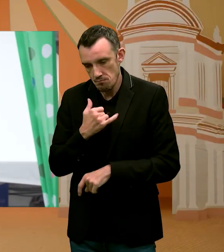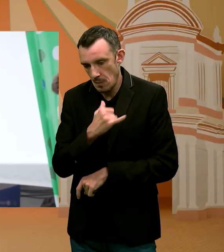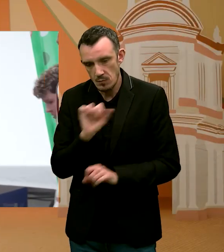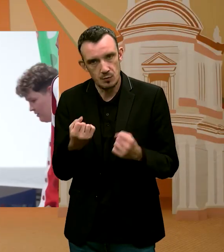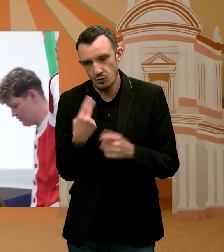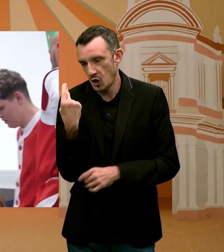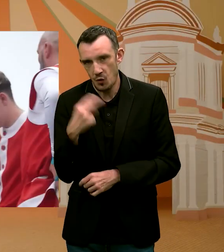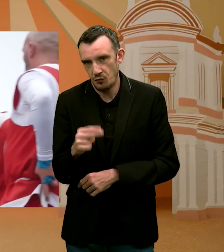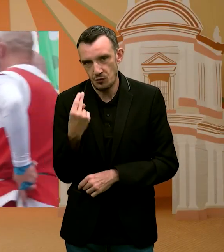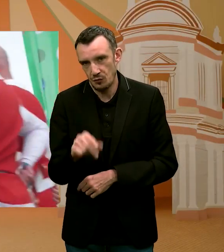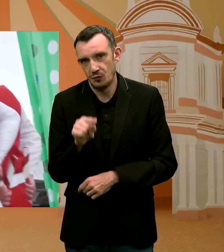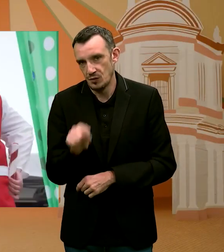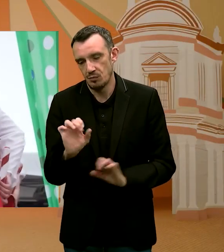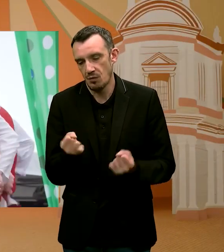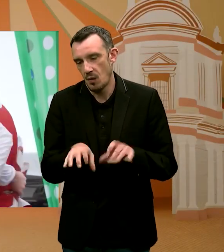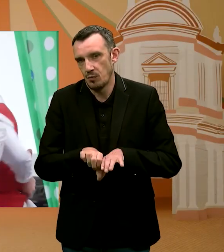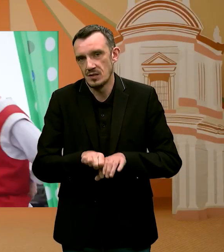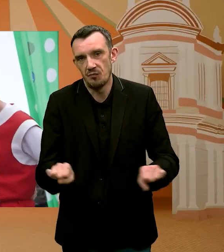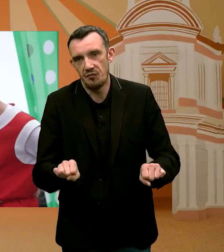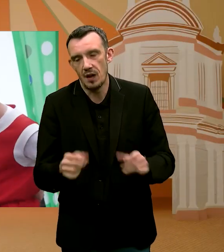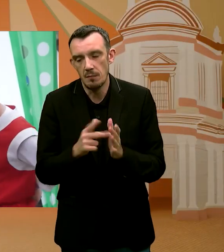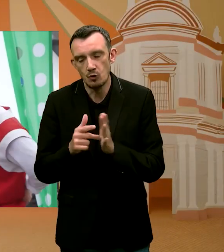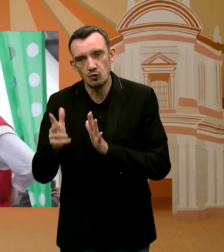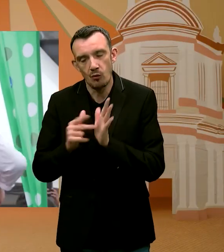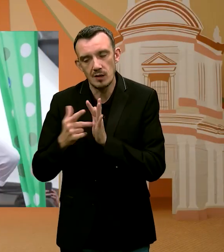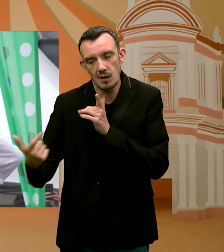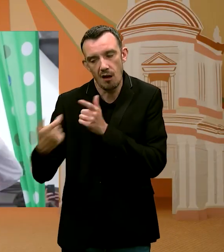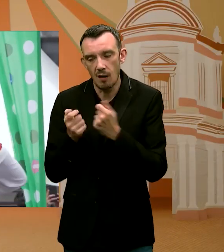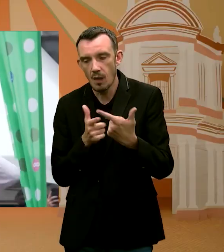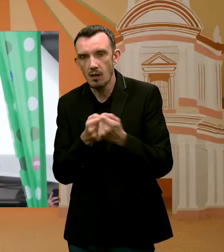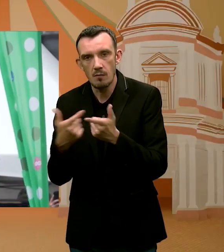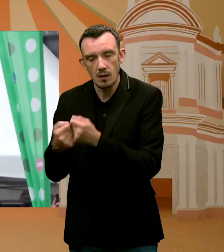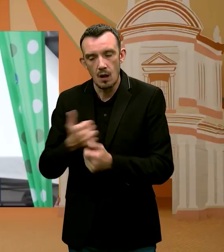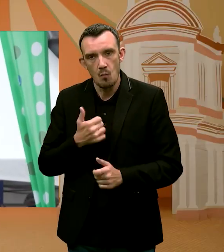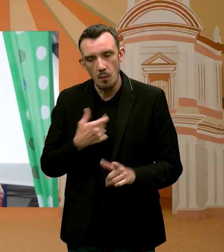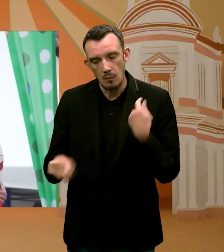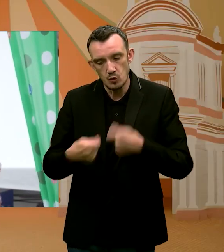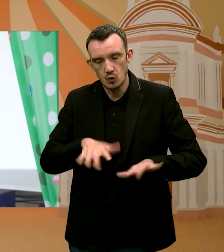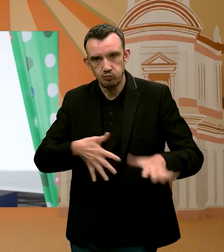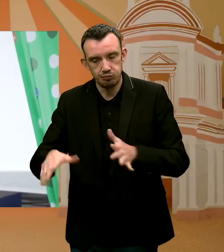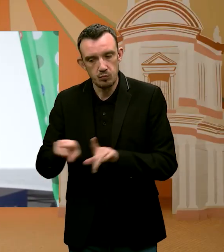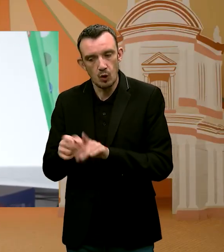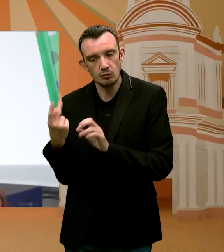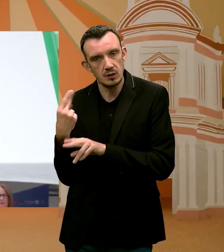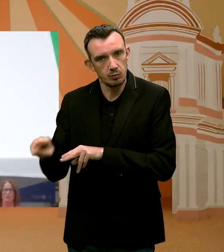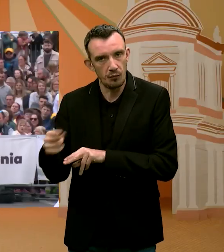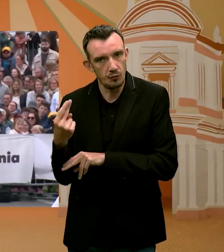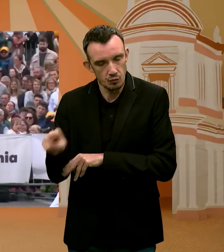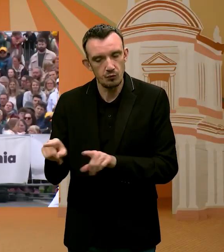génuflexions aussi. Bon, on s'adaptait, hein. Nicolas, on adapte à notre style. Et moi non plus, je suis pas très élastique, je l'admets. Donc je refuse les génuflexions. Mais par contre, j'étais le premier à